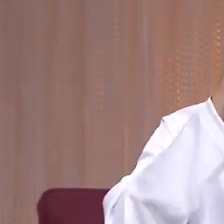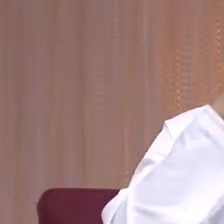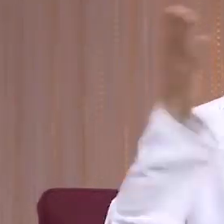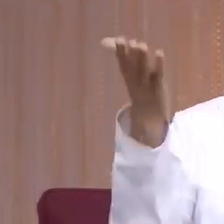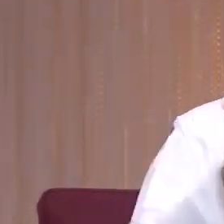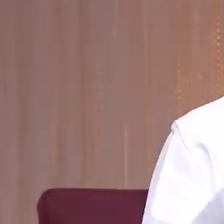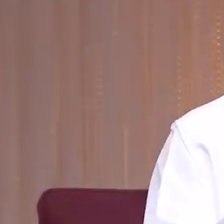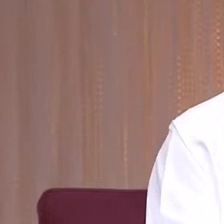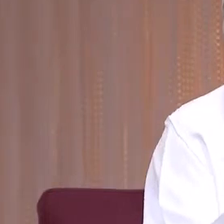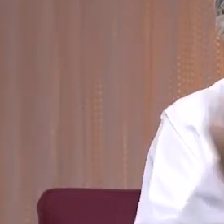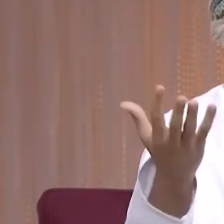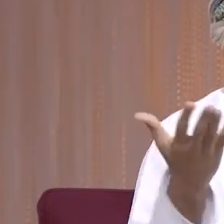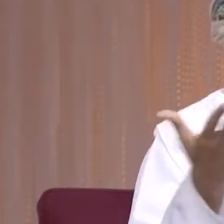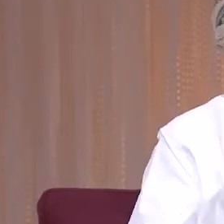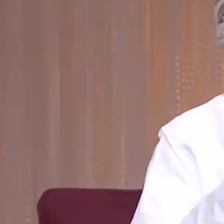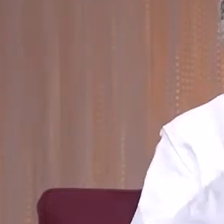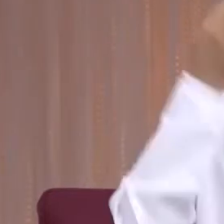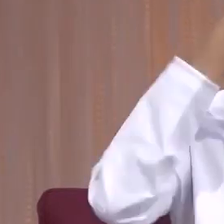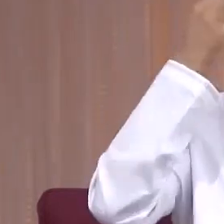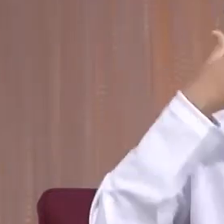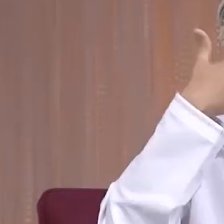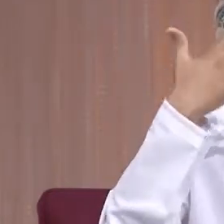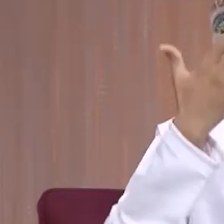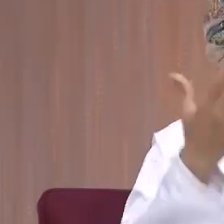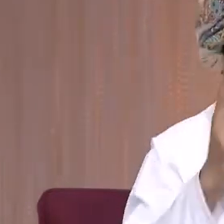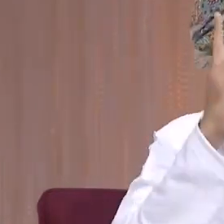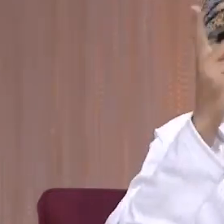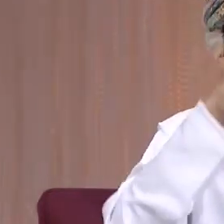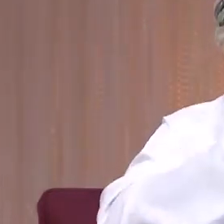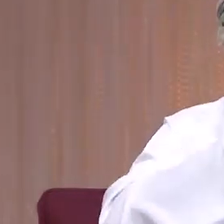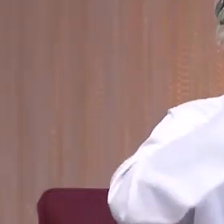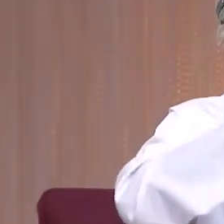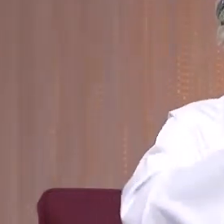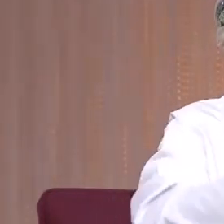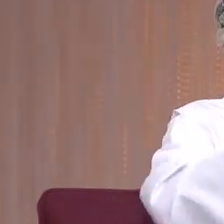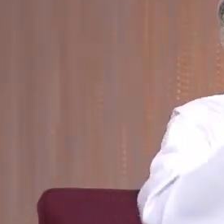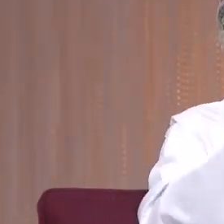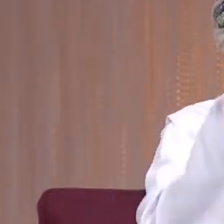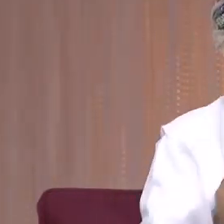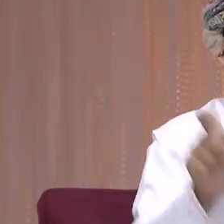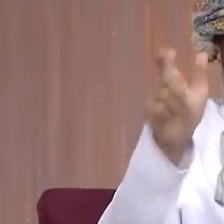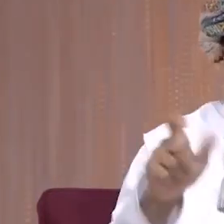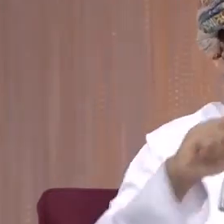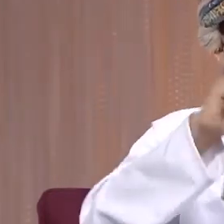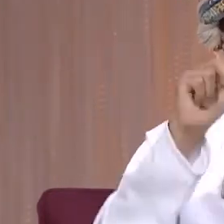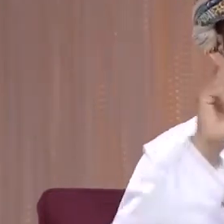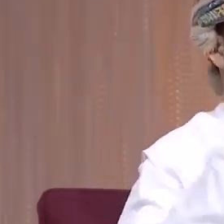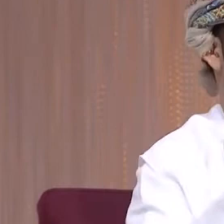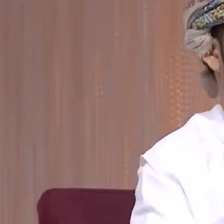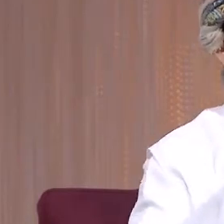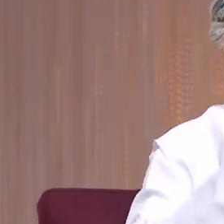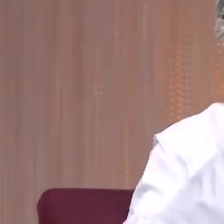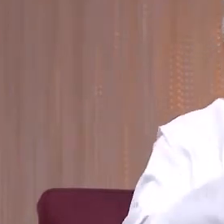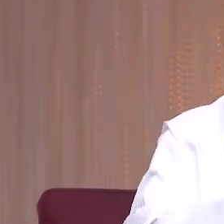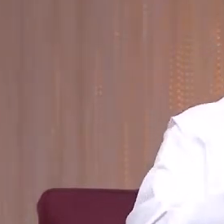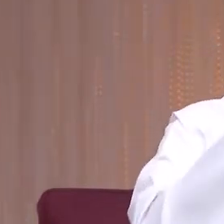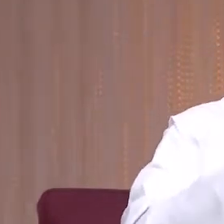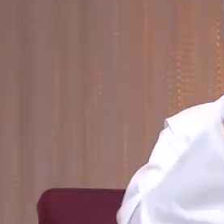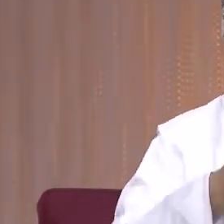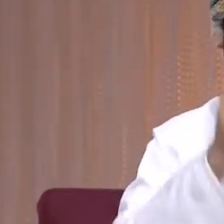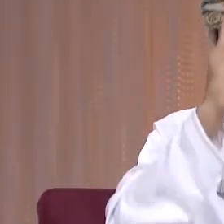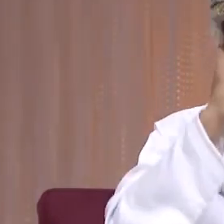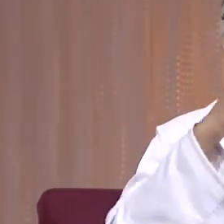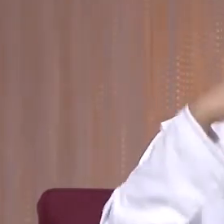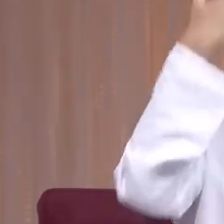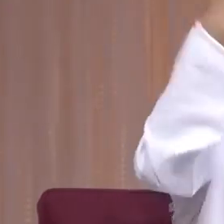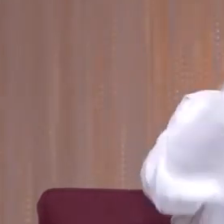جدا حماس إن شاء الله بإذن الله، أنا لدي حماس جدا إن شاء الله بإذن الله. السلطنة ستستضيف وسباقة طبعا لمشاركة وتنفيذ